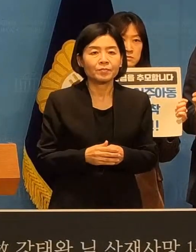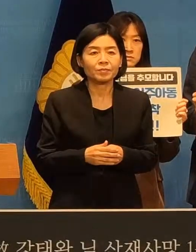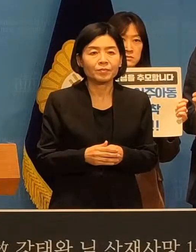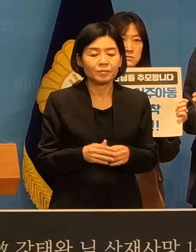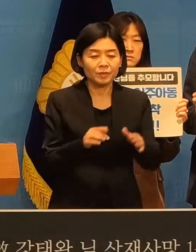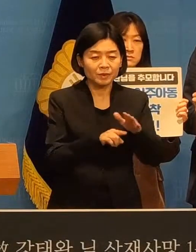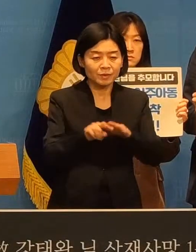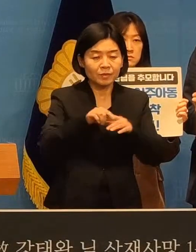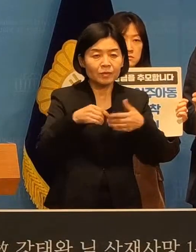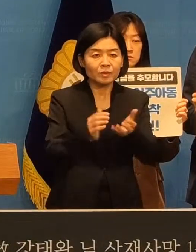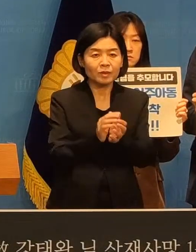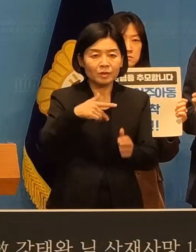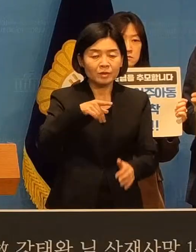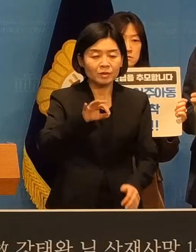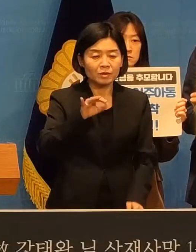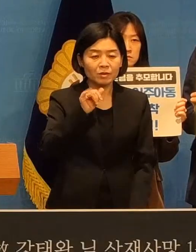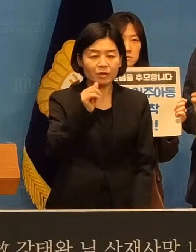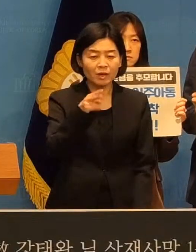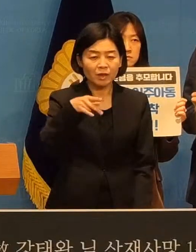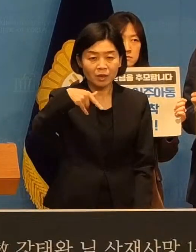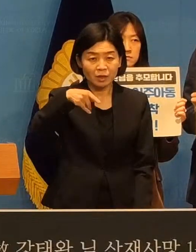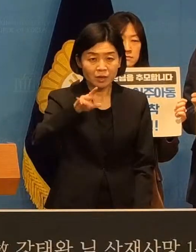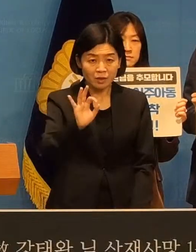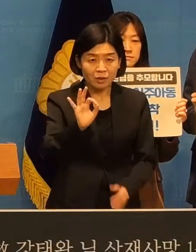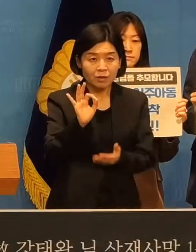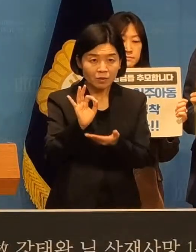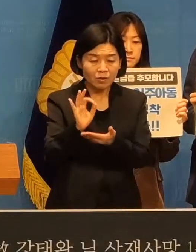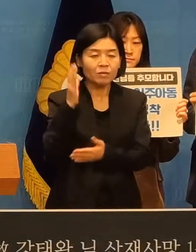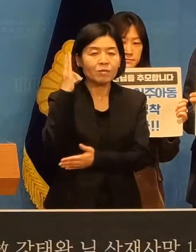진보당 정혜경 의원님께서 말씀해 주시겠습니다.